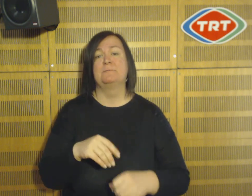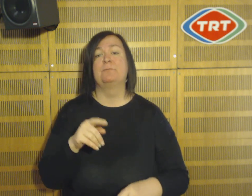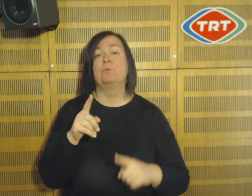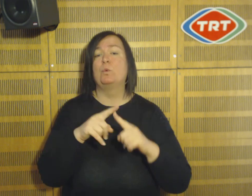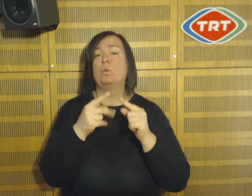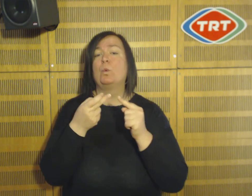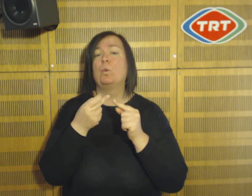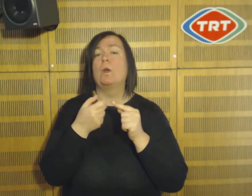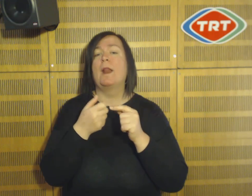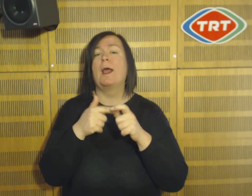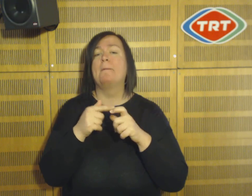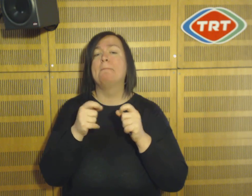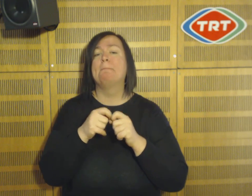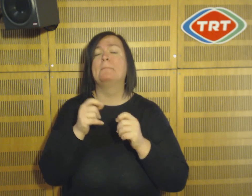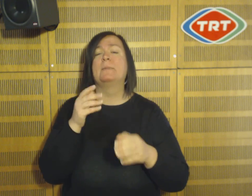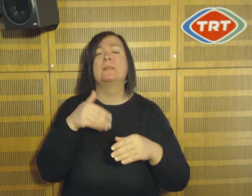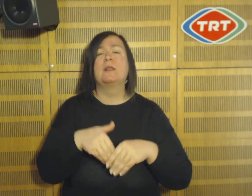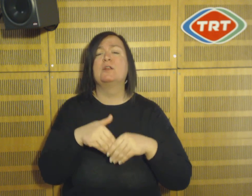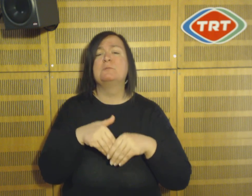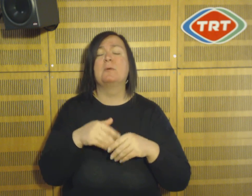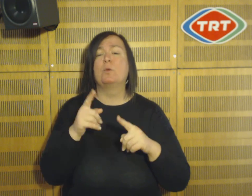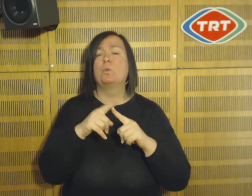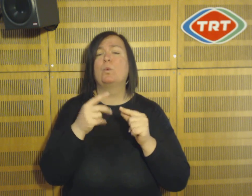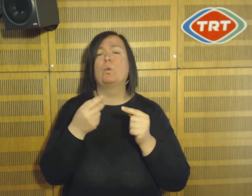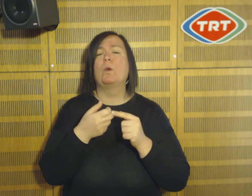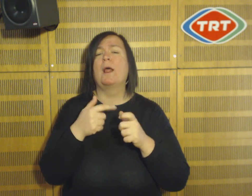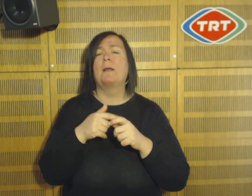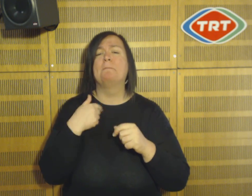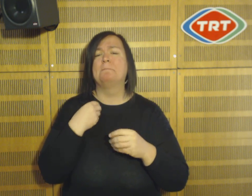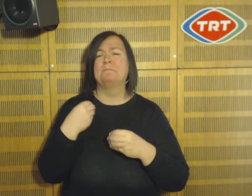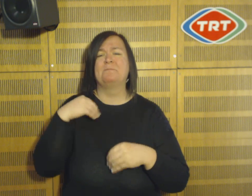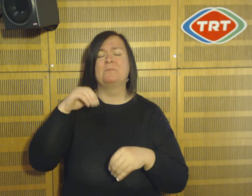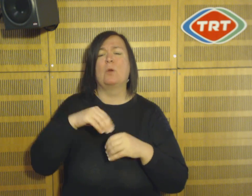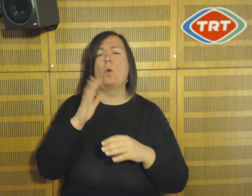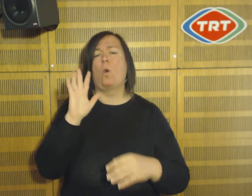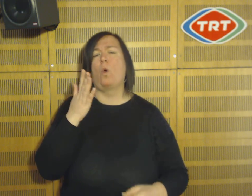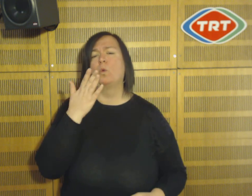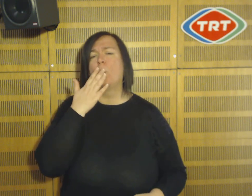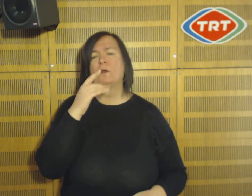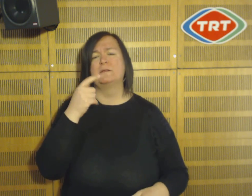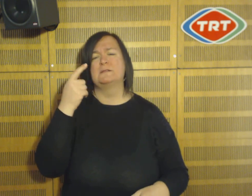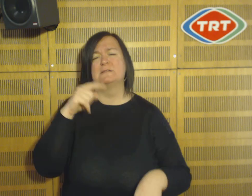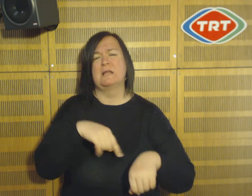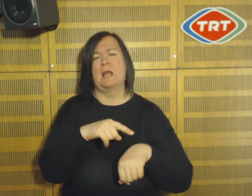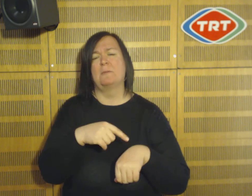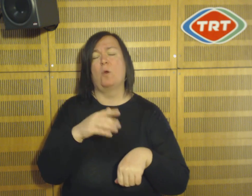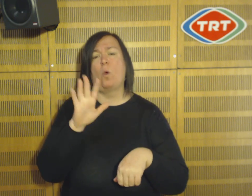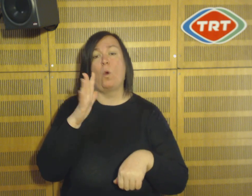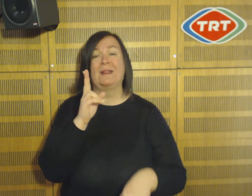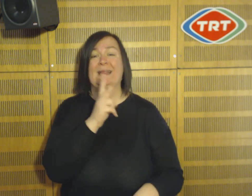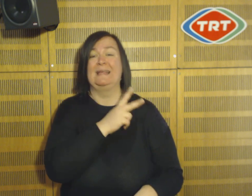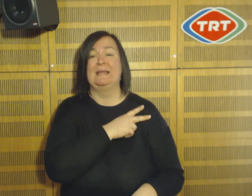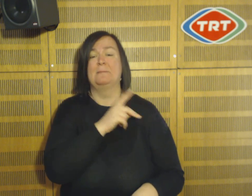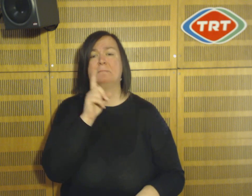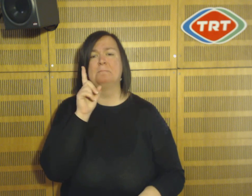Eee tanışmam yani turin bana teşhis olarak konulması ortaokul zamanında e orta 2 sınıfta bir E çocuk